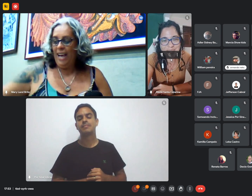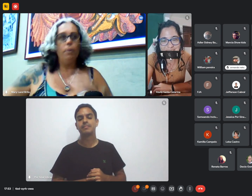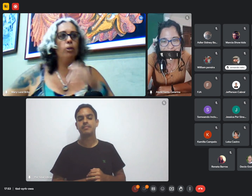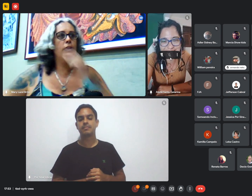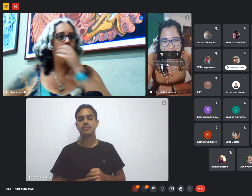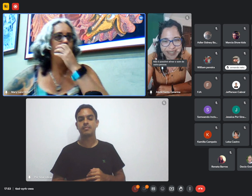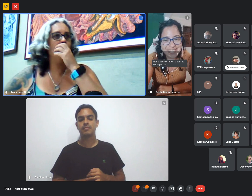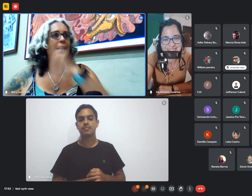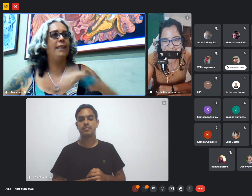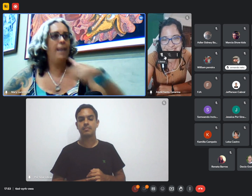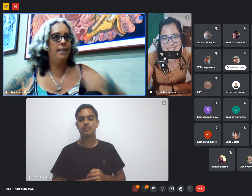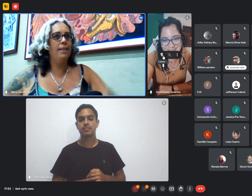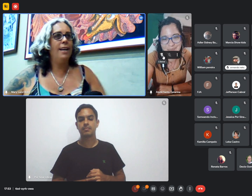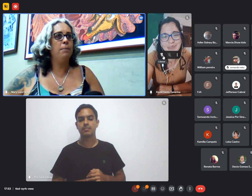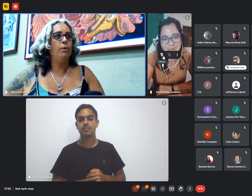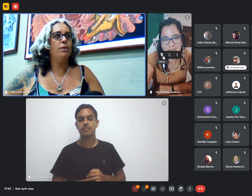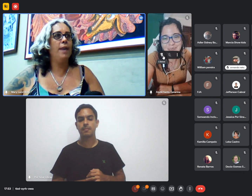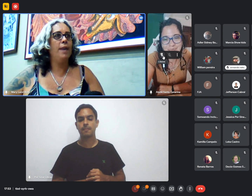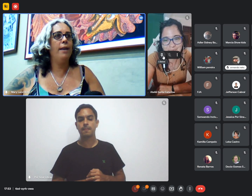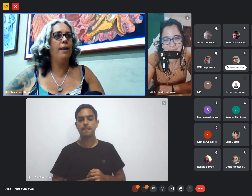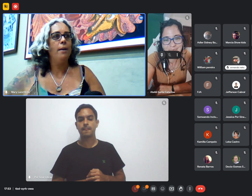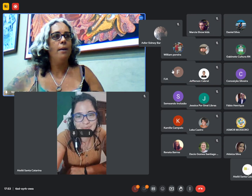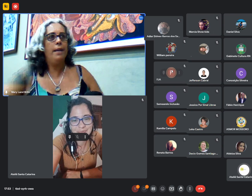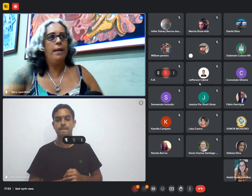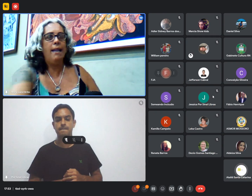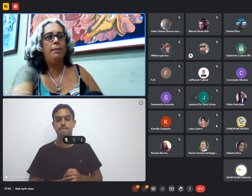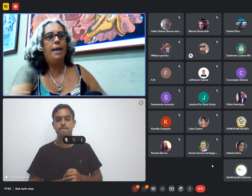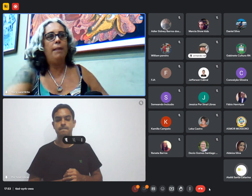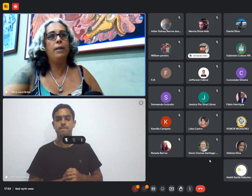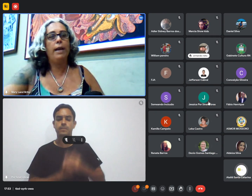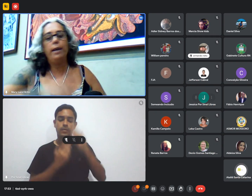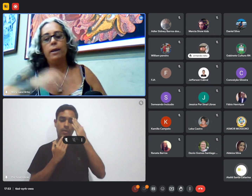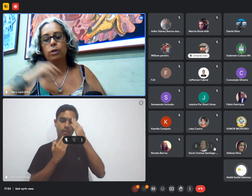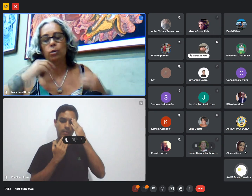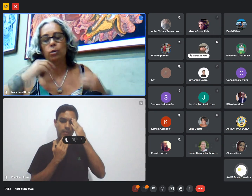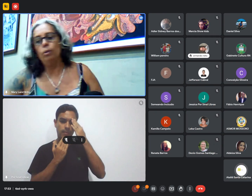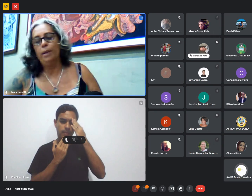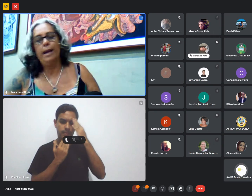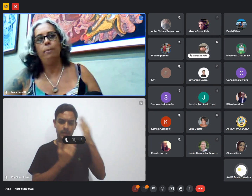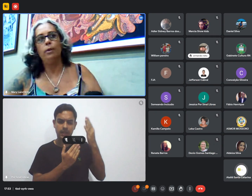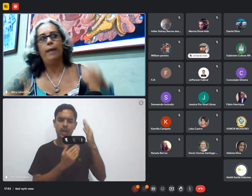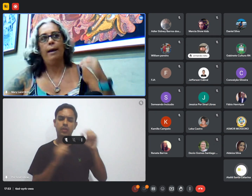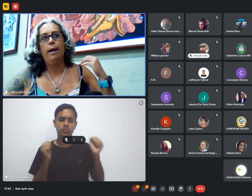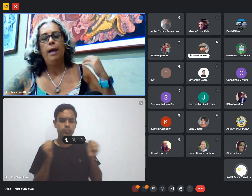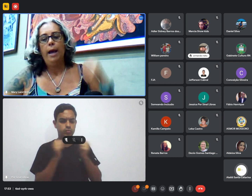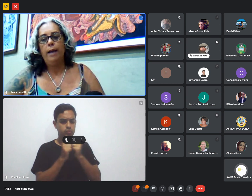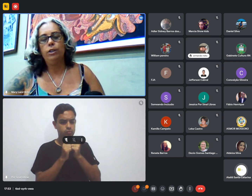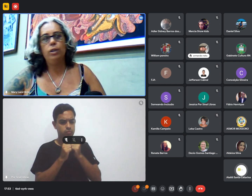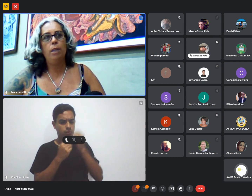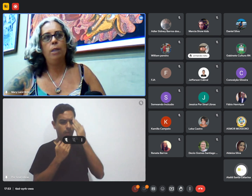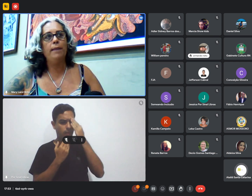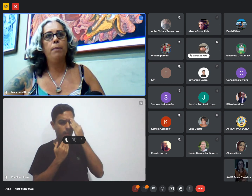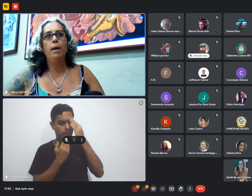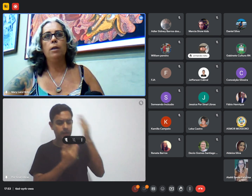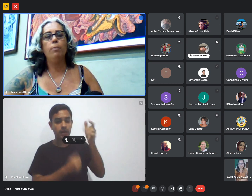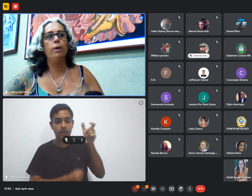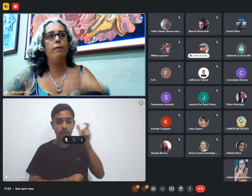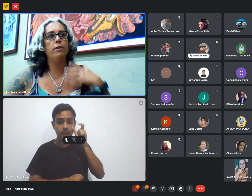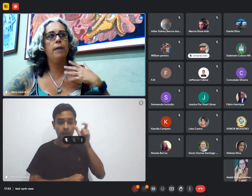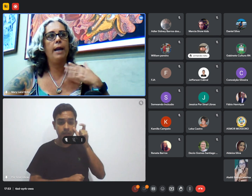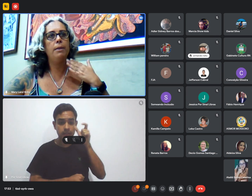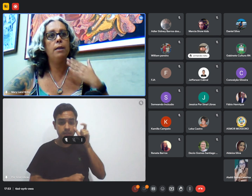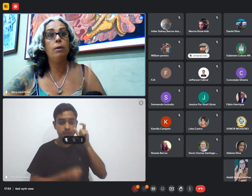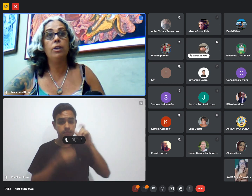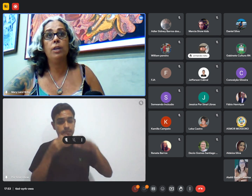E respondo já, vou juntar três e te respondo, certo? Obrigada por estar aqui junto, obrigada por estar assistindo e participando, porque